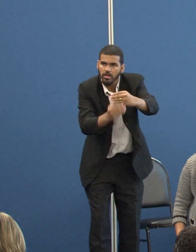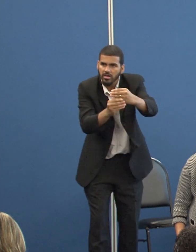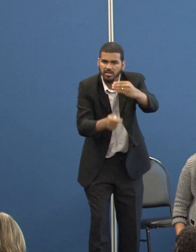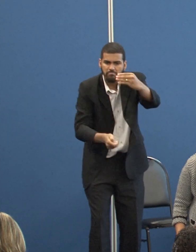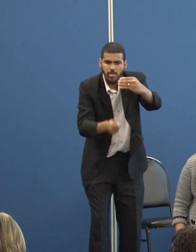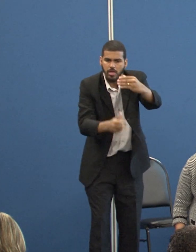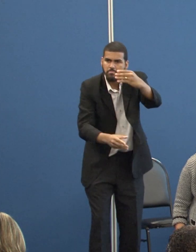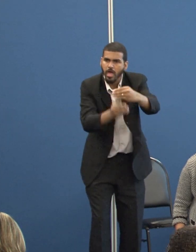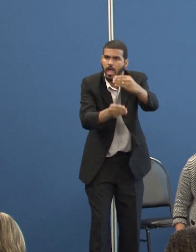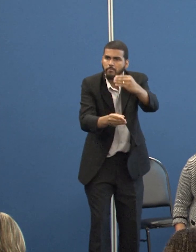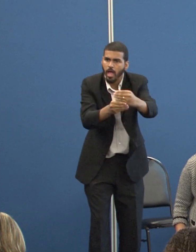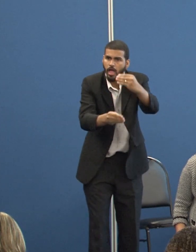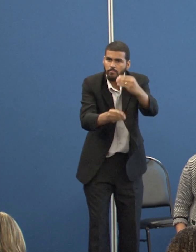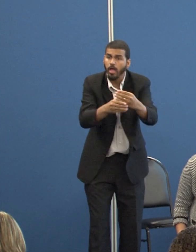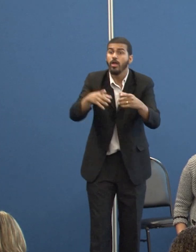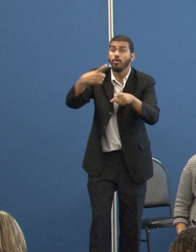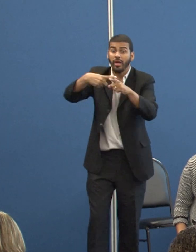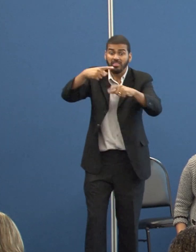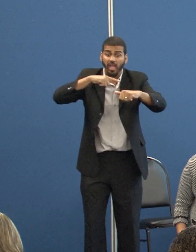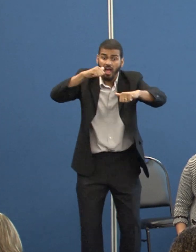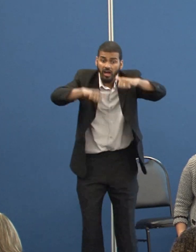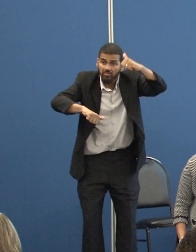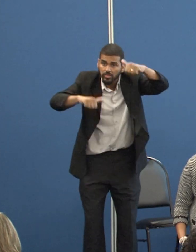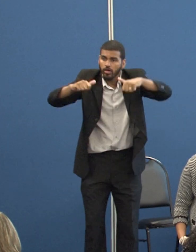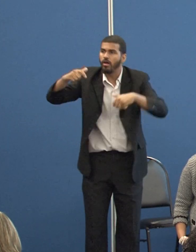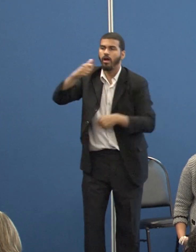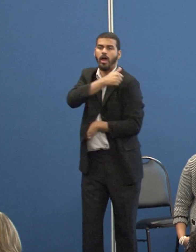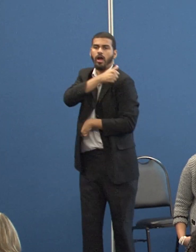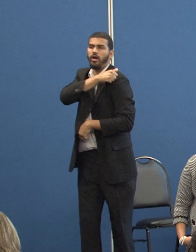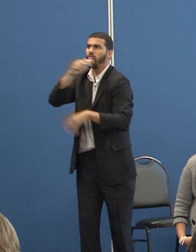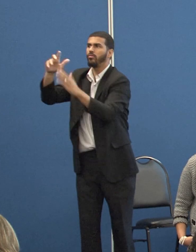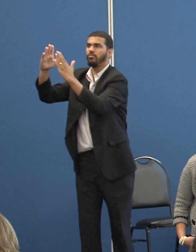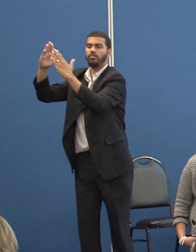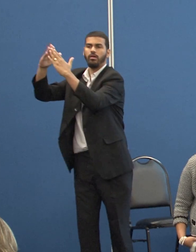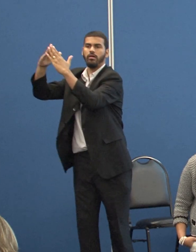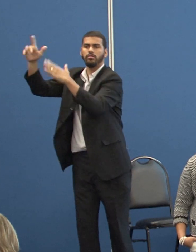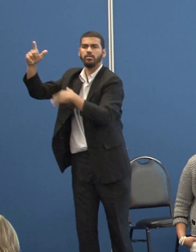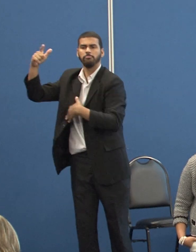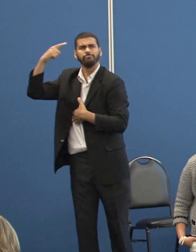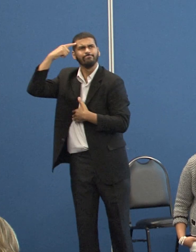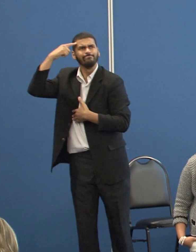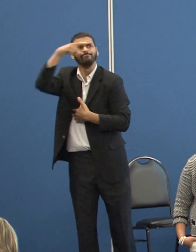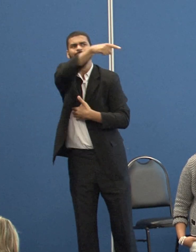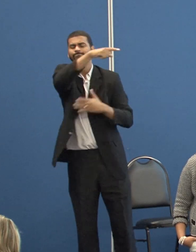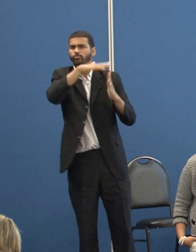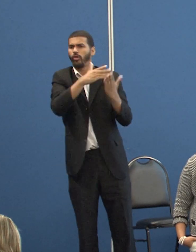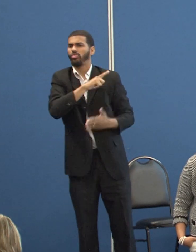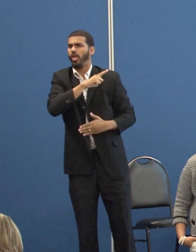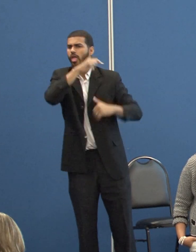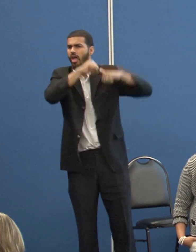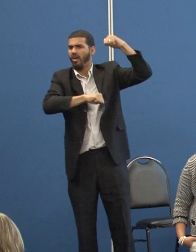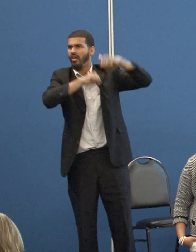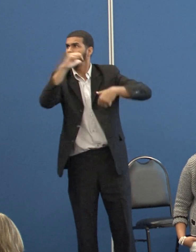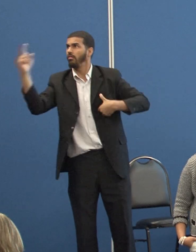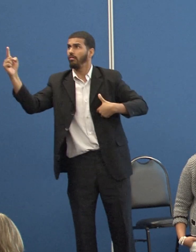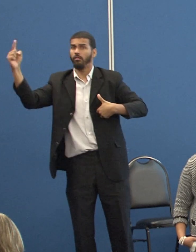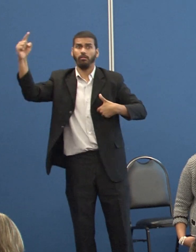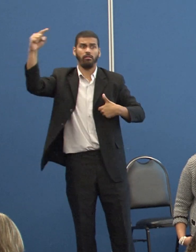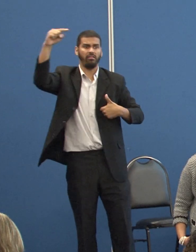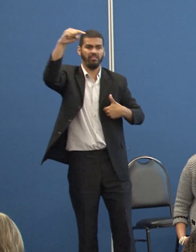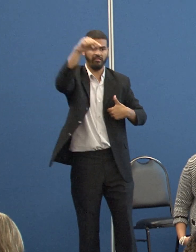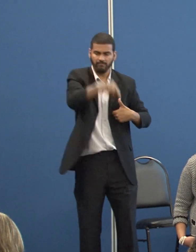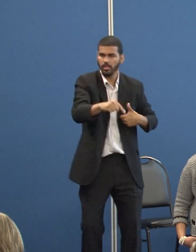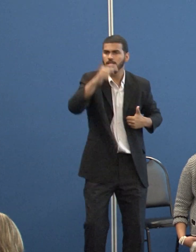está indo para um determinado objetivo, e às vezes é esse o maior momento em que eu consigo tirar a atenção do meu educando.